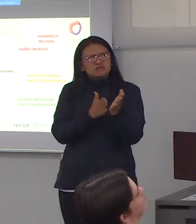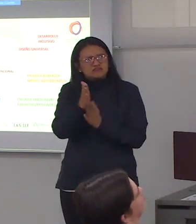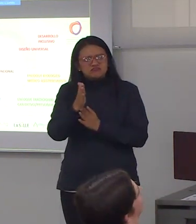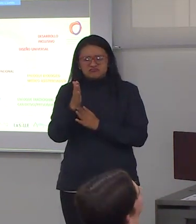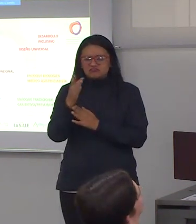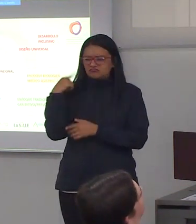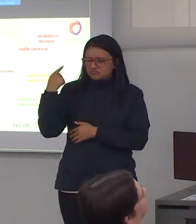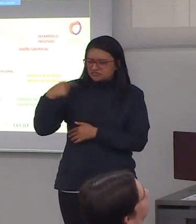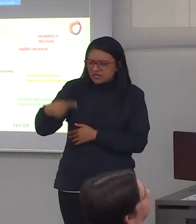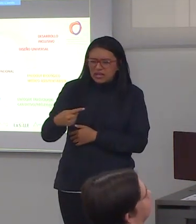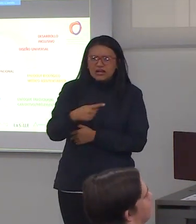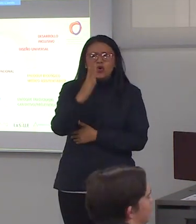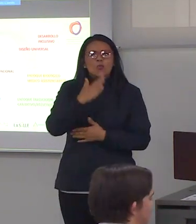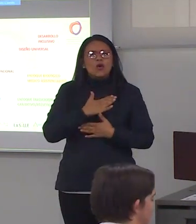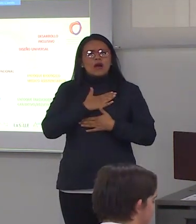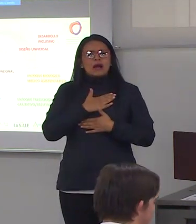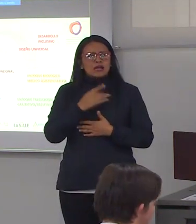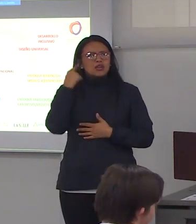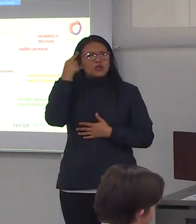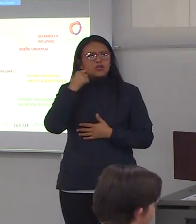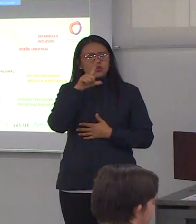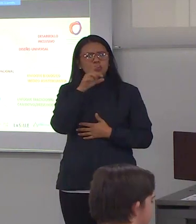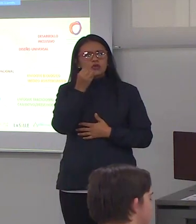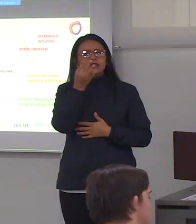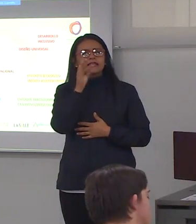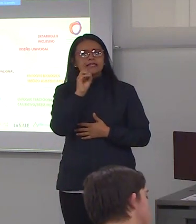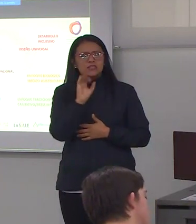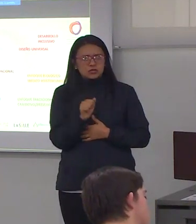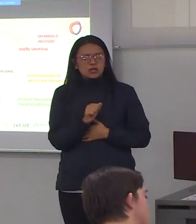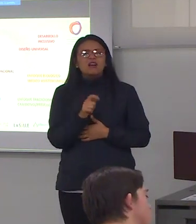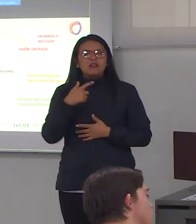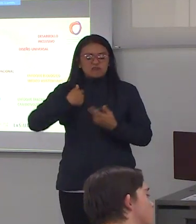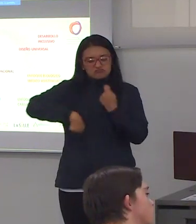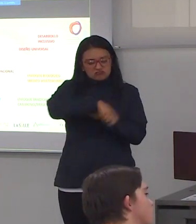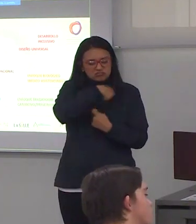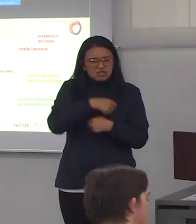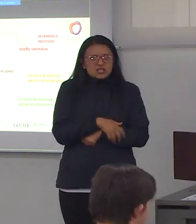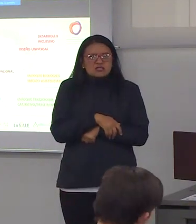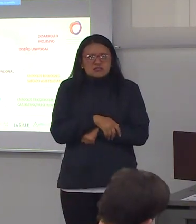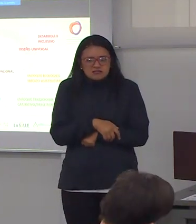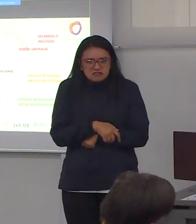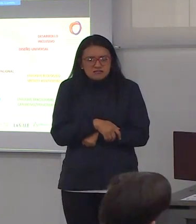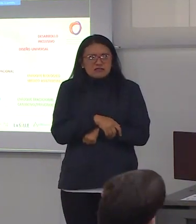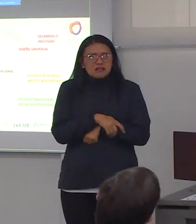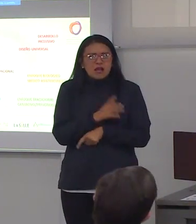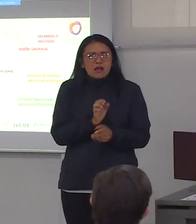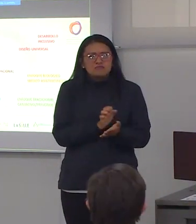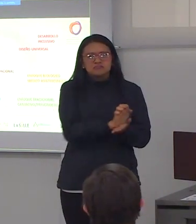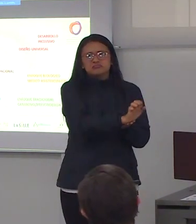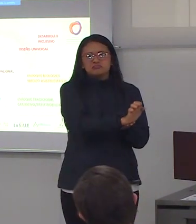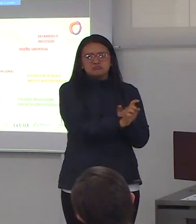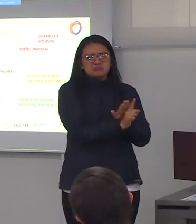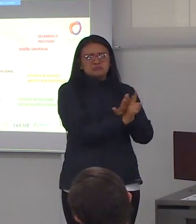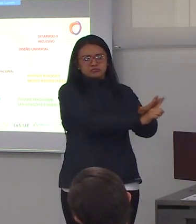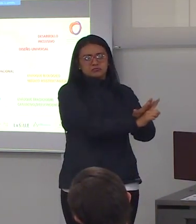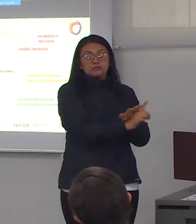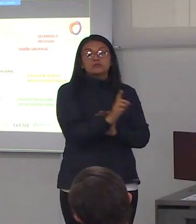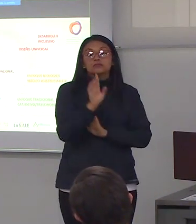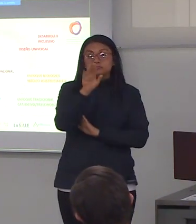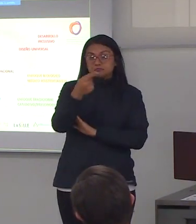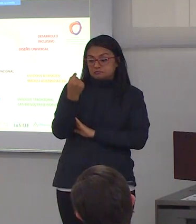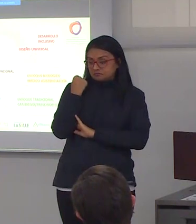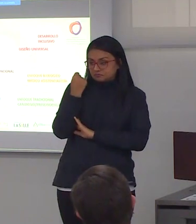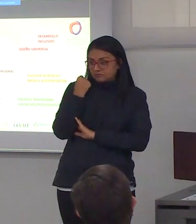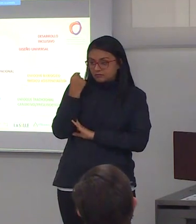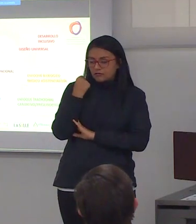tradicional o caritativo con los loquitos? los amarran los aíslan los esconden y demás recientemente